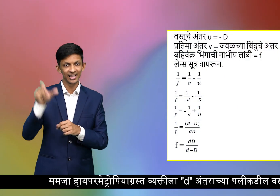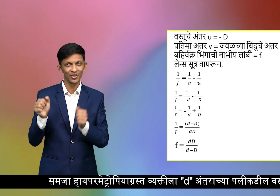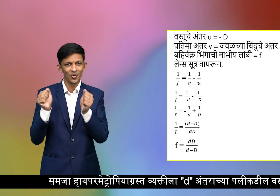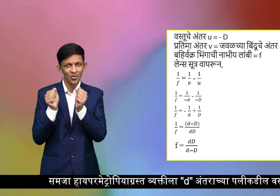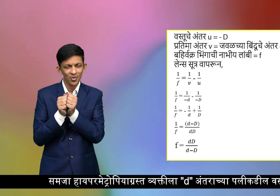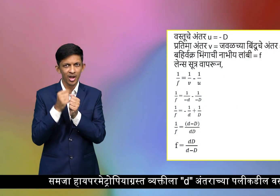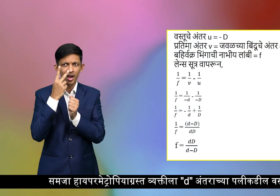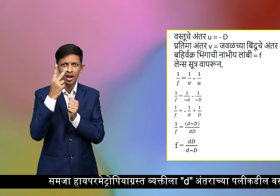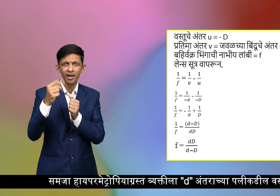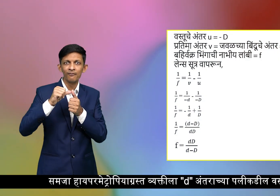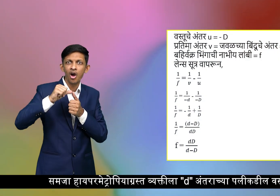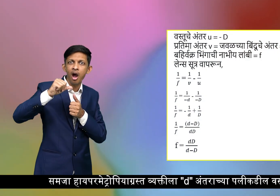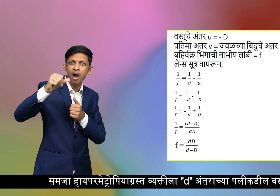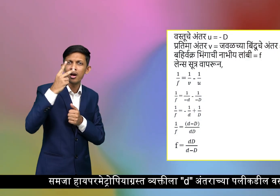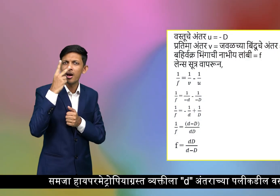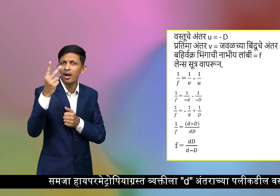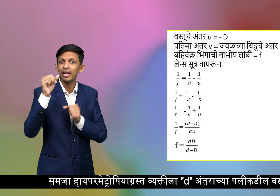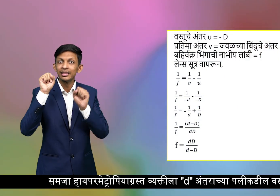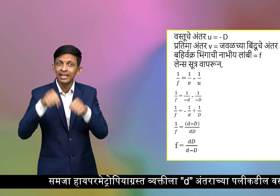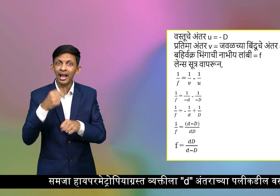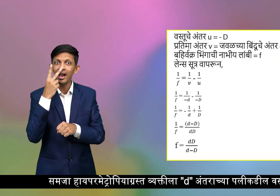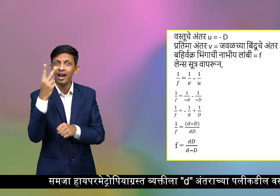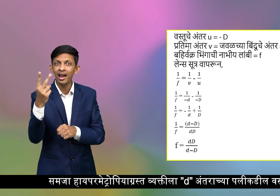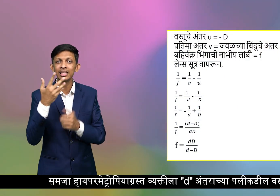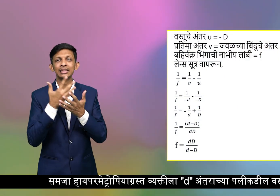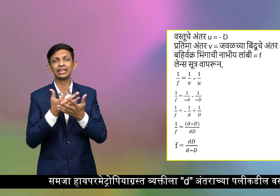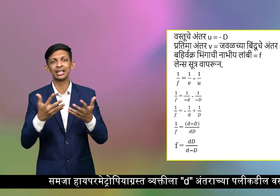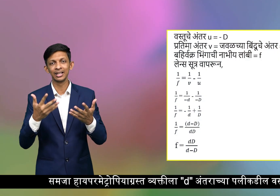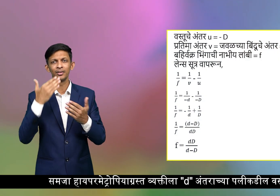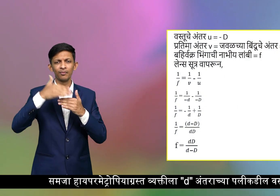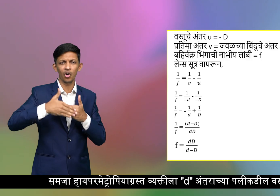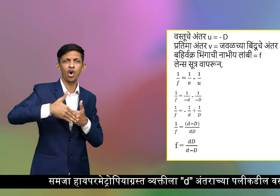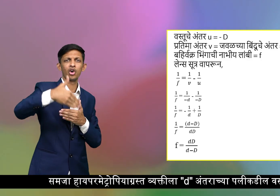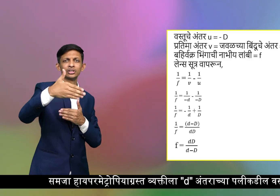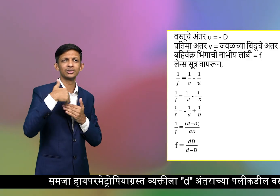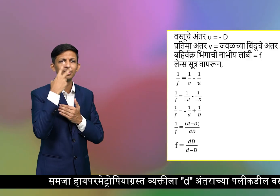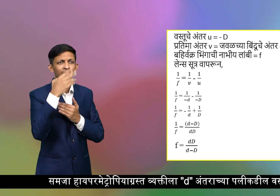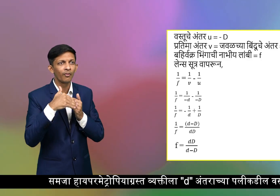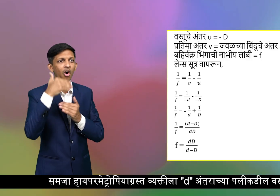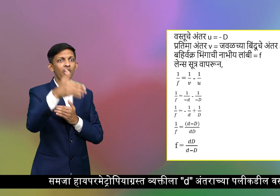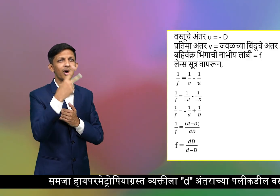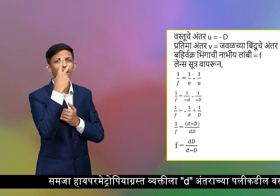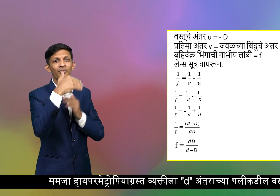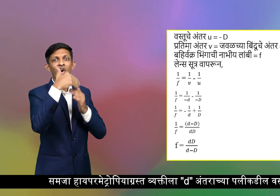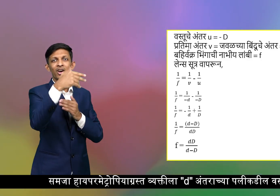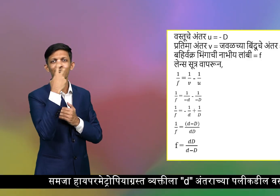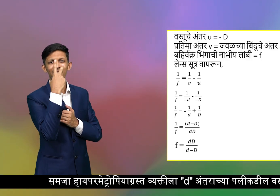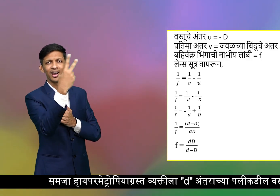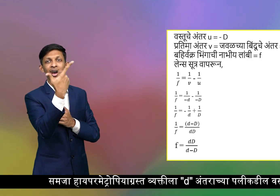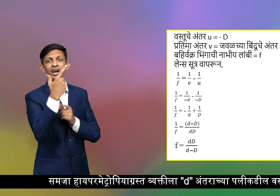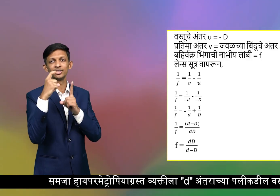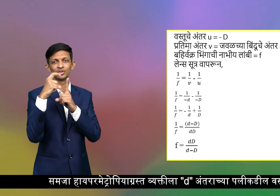समजा हायपरमेट्रोपियाग्रस्त व्यक्तीला D अंतराच्या पलीकडील वस्तू स्पष्ट दिसतात.